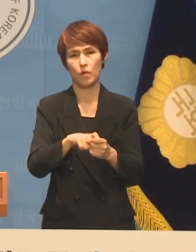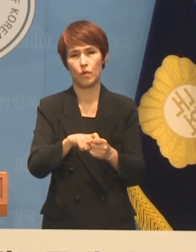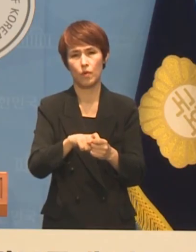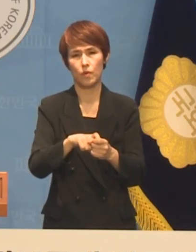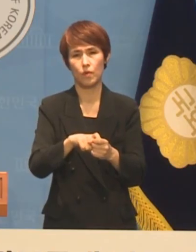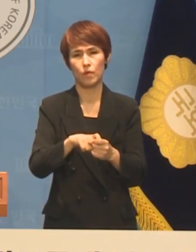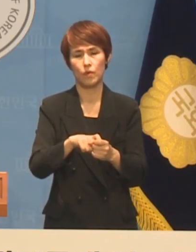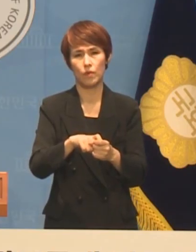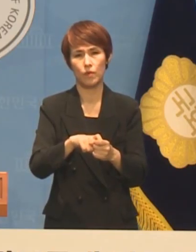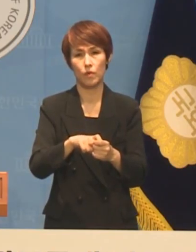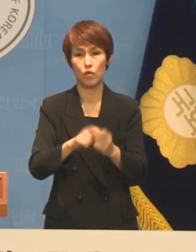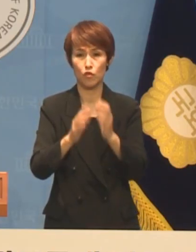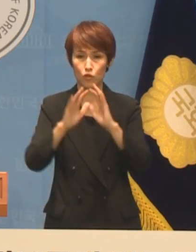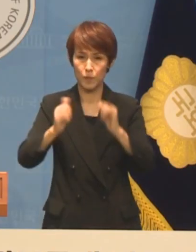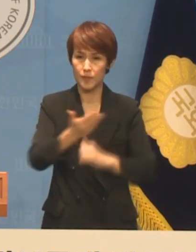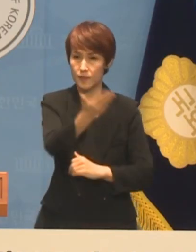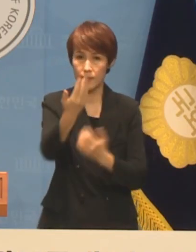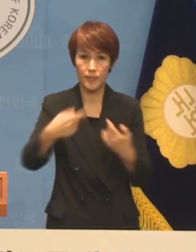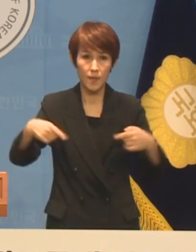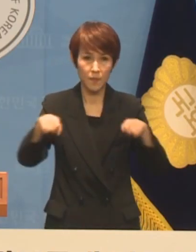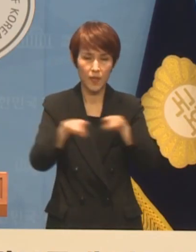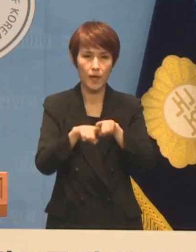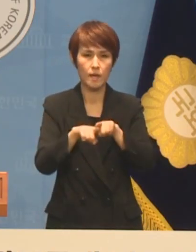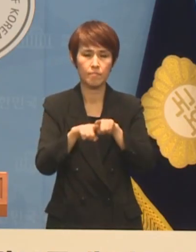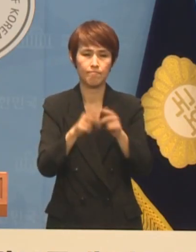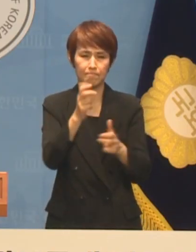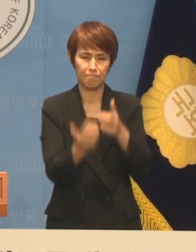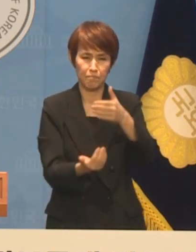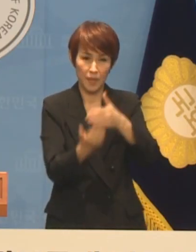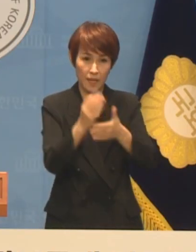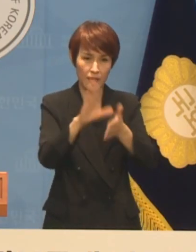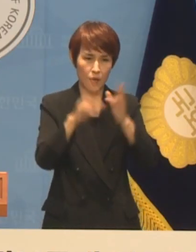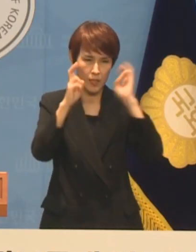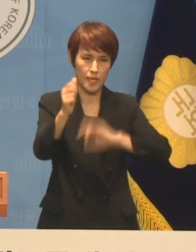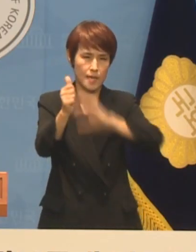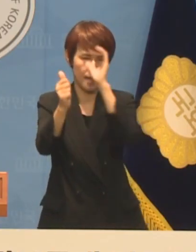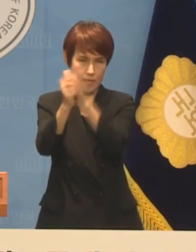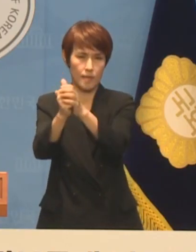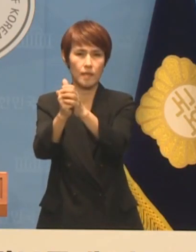많은 시민들과 함께 중대재해처벌법을 만들었습니다.